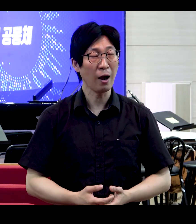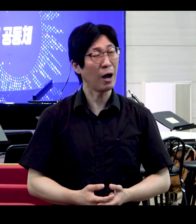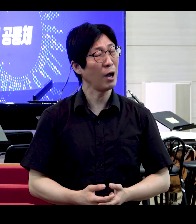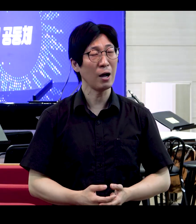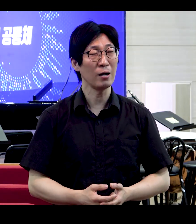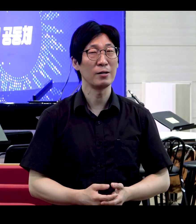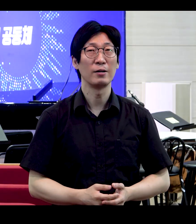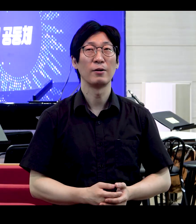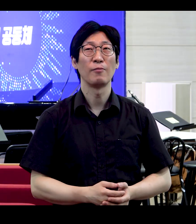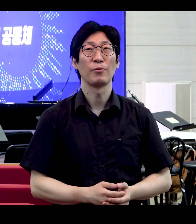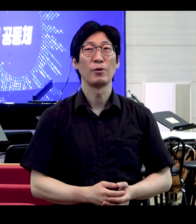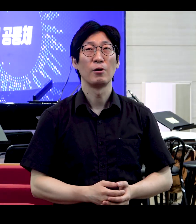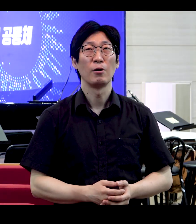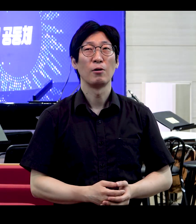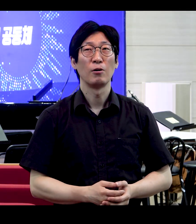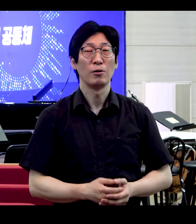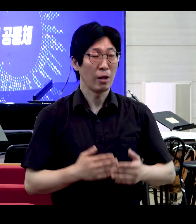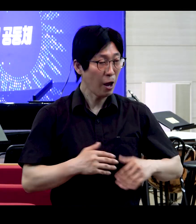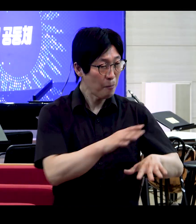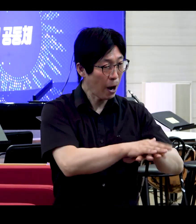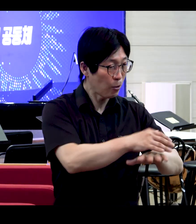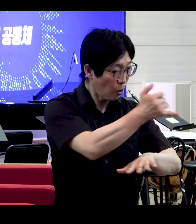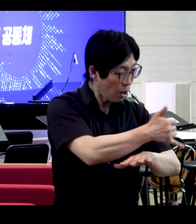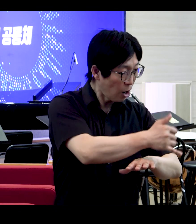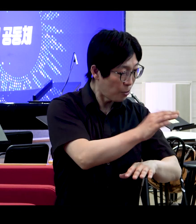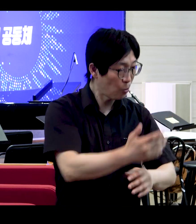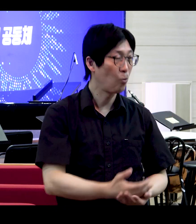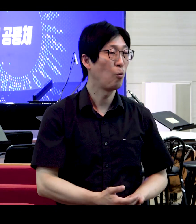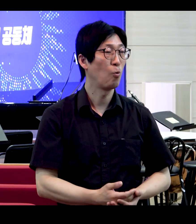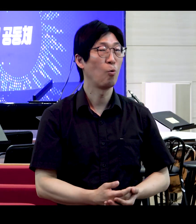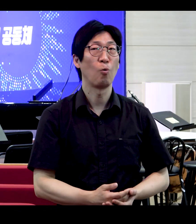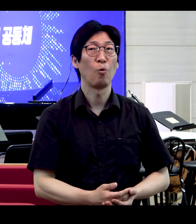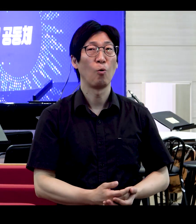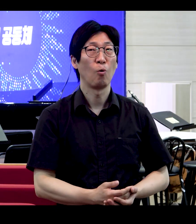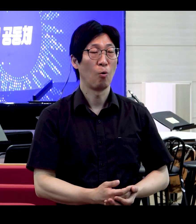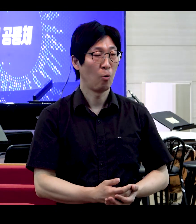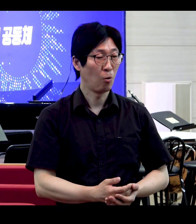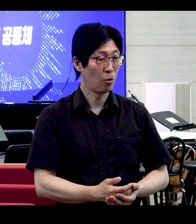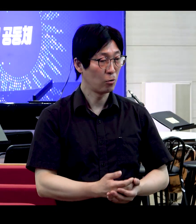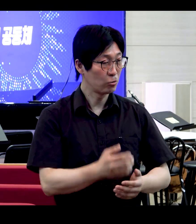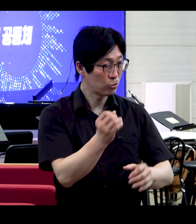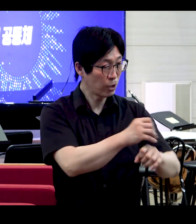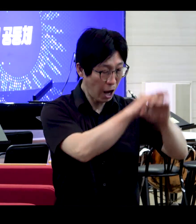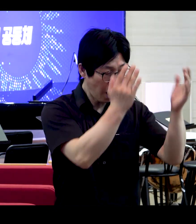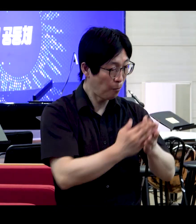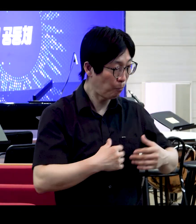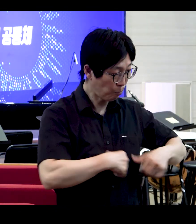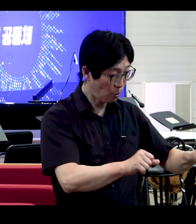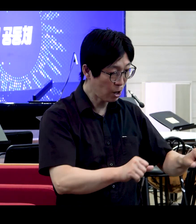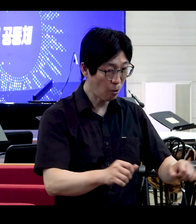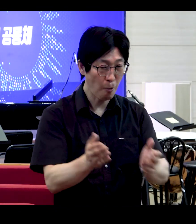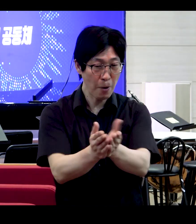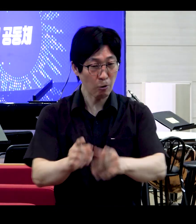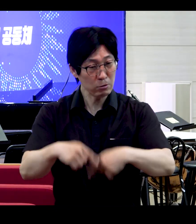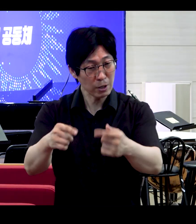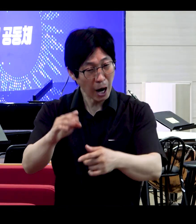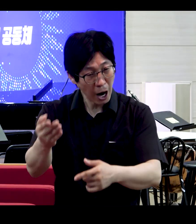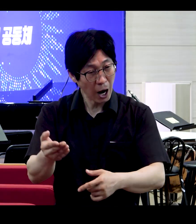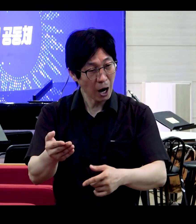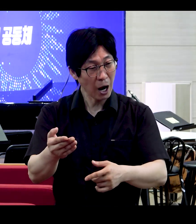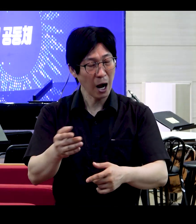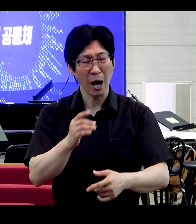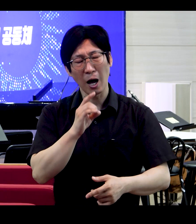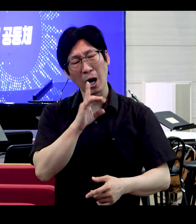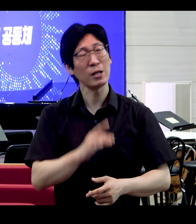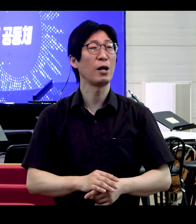아니, 해야 될 준비한 거 다 씨 뿌린 거 다 농사 거둬야 되는데, 다 놔두고 무슨 방주로 들어가냐 그 말이에요. 말이 안